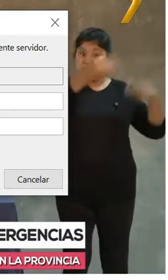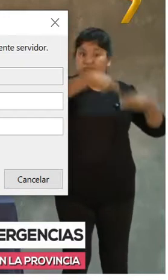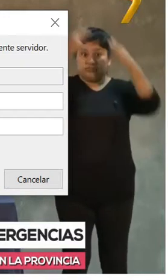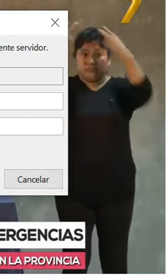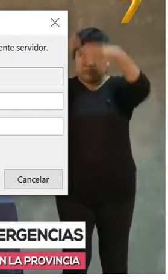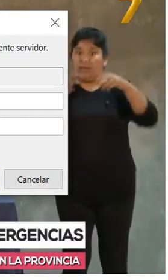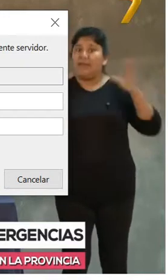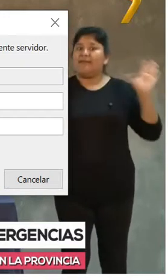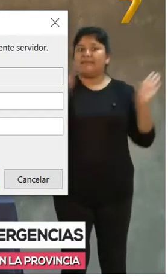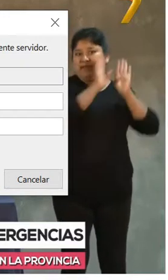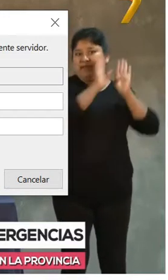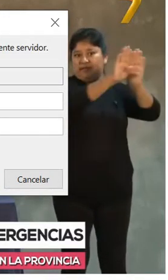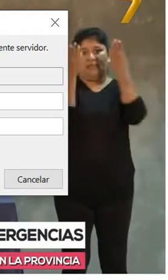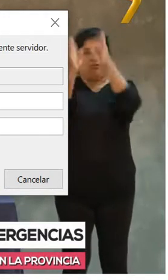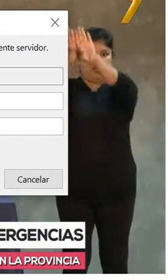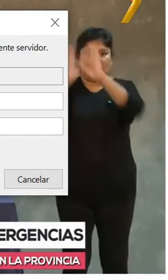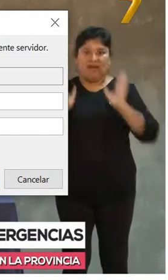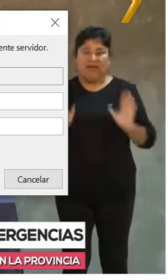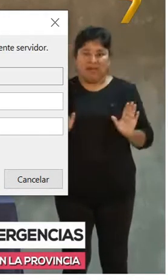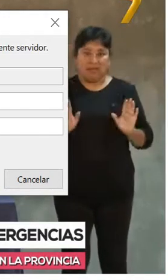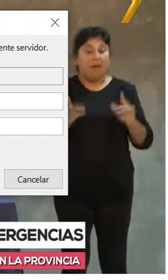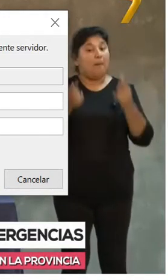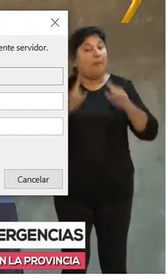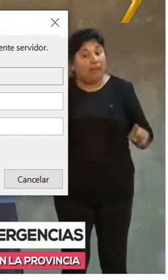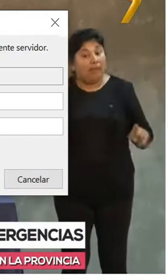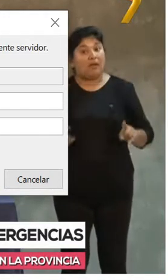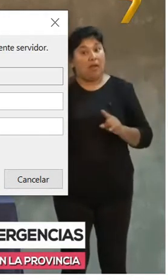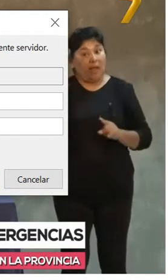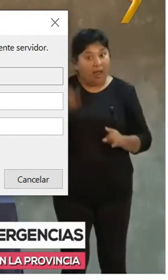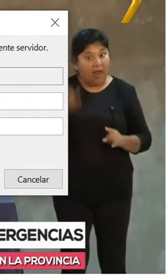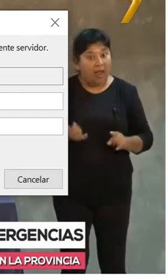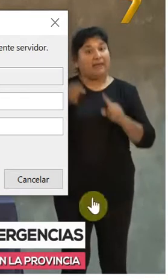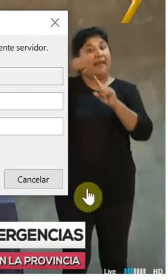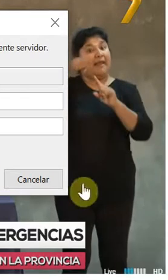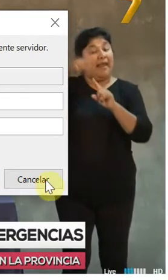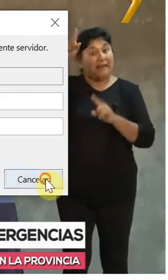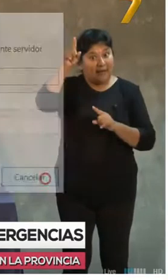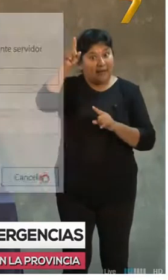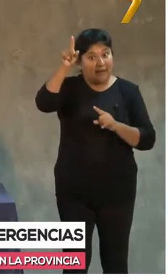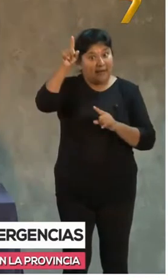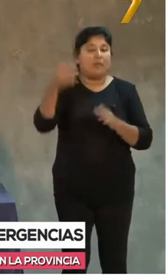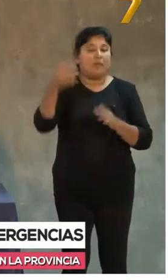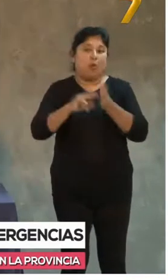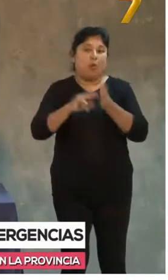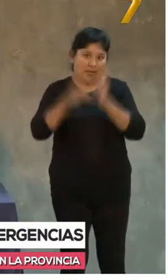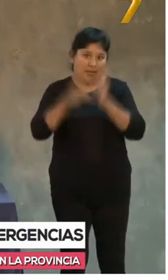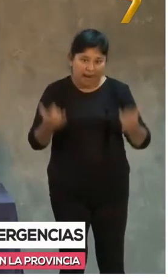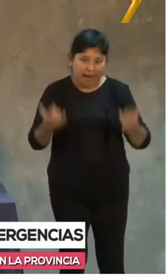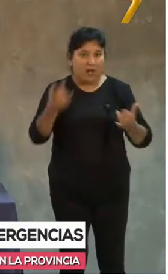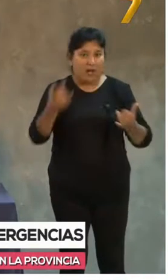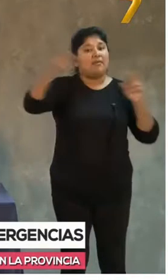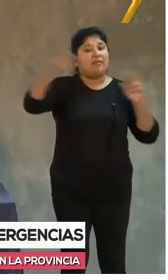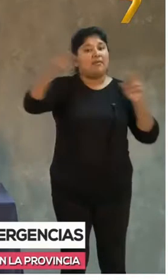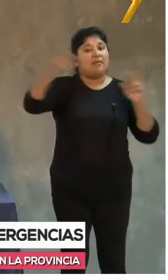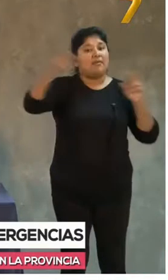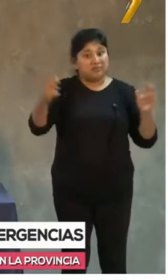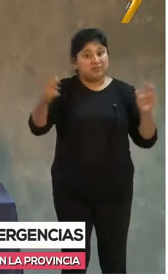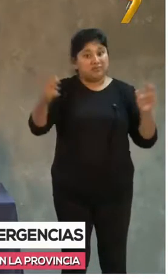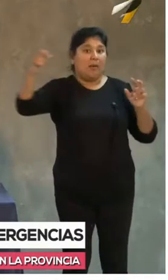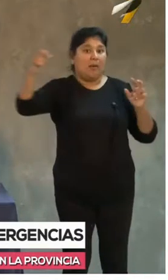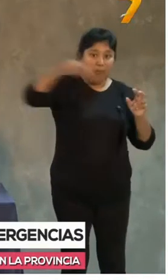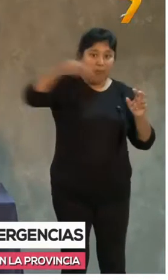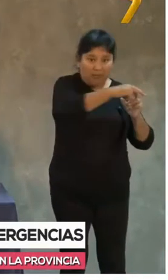esto nosotros tenemos problemas en nuestra frontera norte, en el paso con La Quiaca, porque por más que esté cortado el paso internacional a través